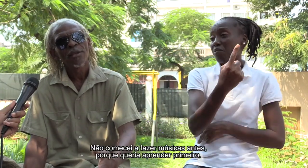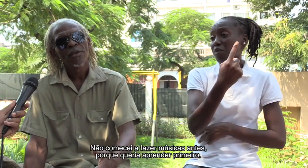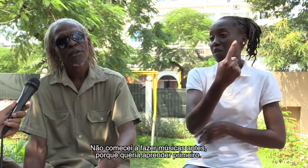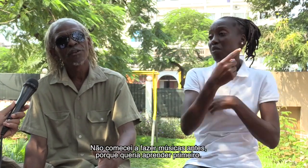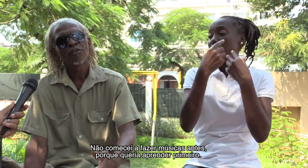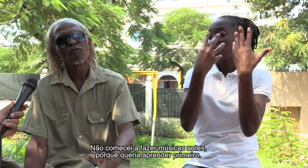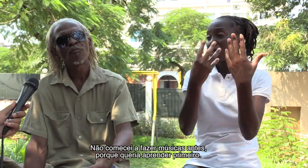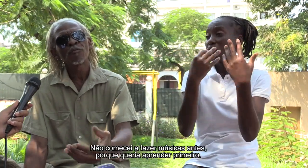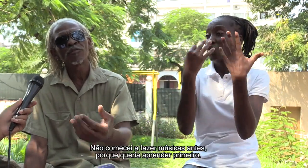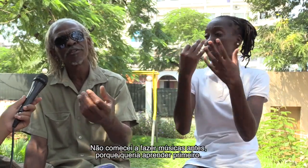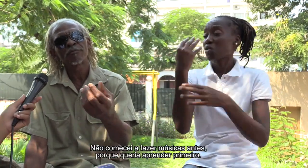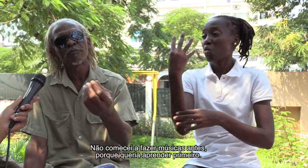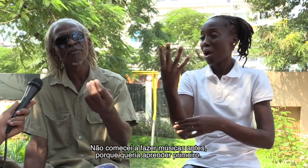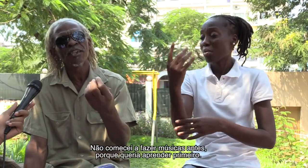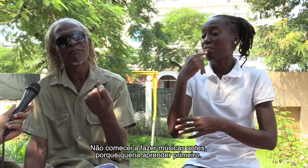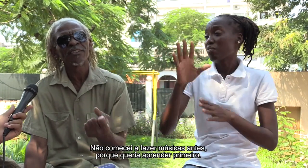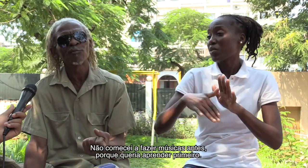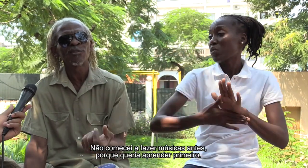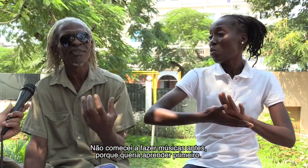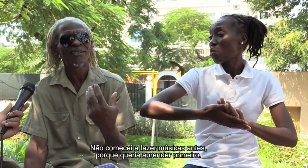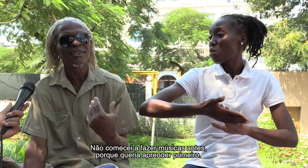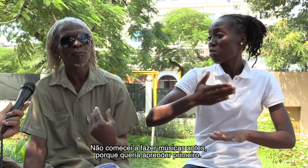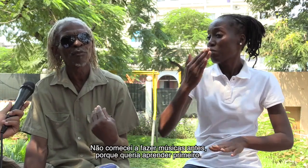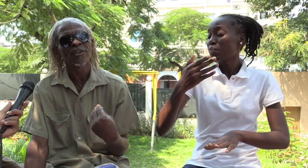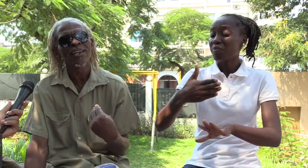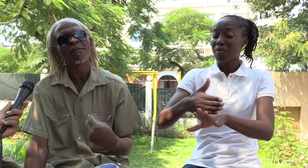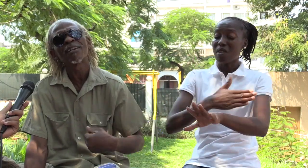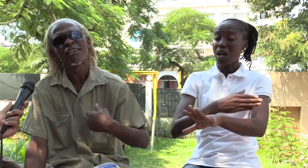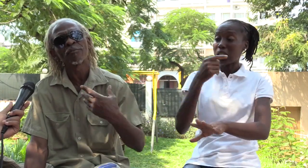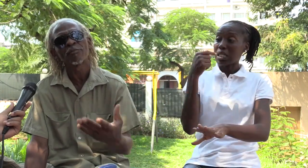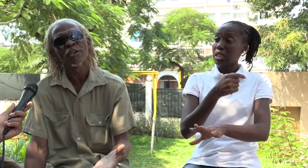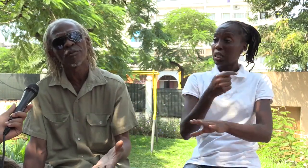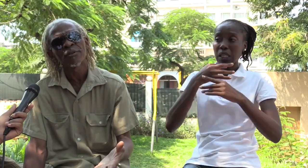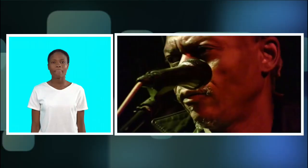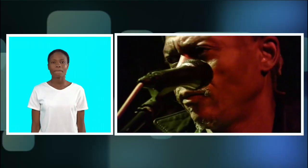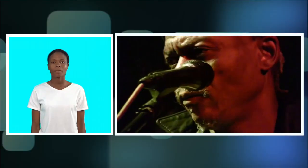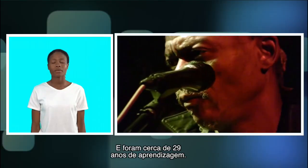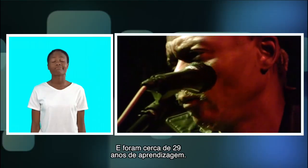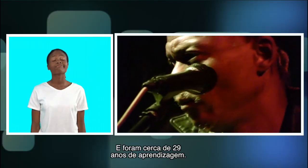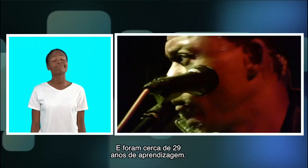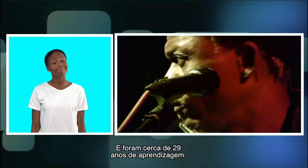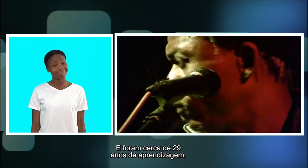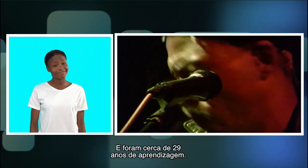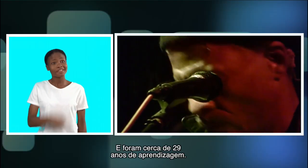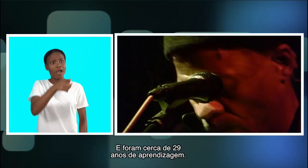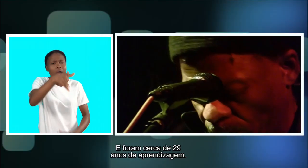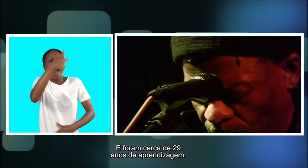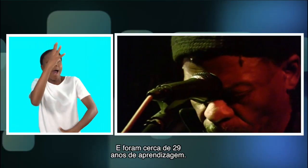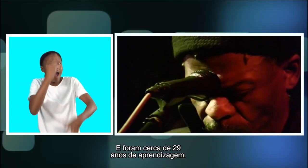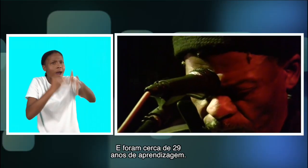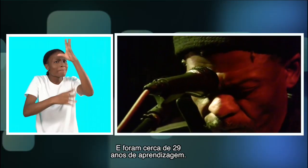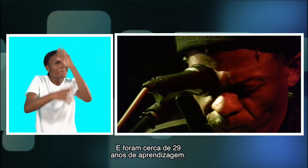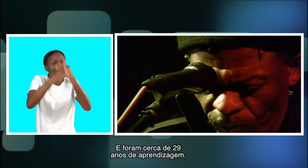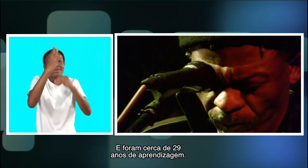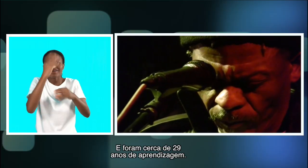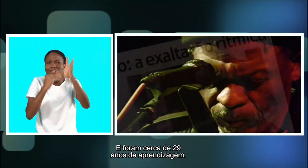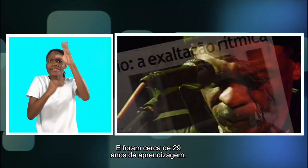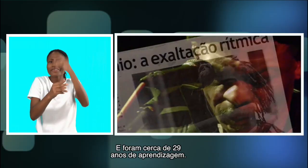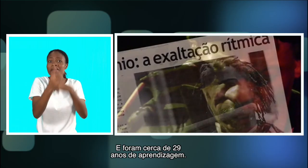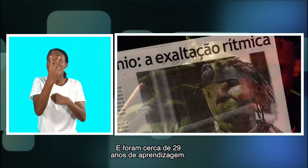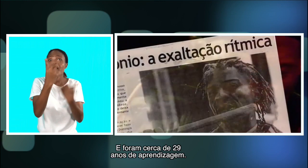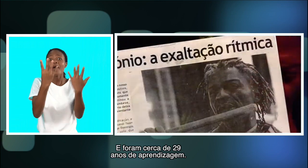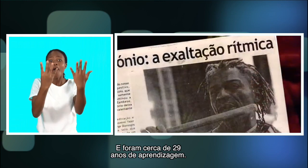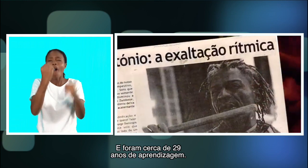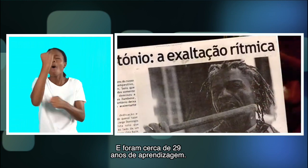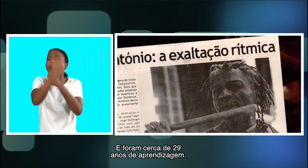eu não compus, não comecei a fazer músicas antes, porque queria aprender primeiro. E foram cerca de